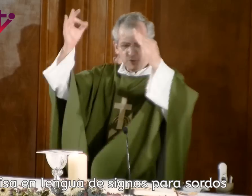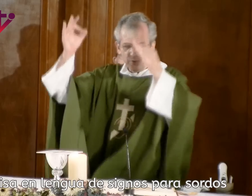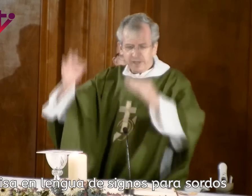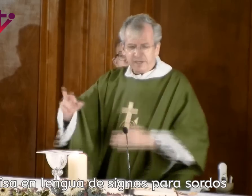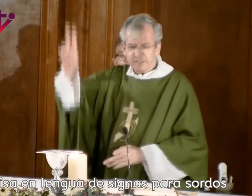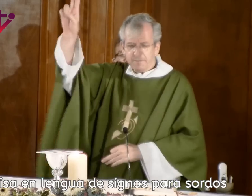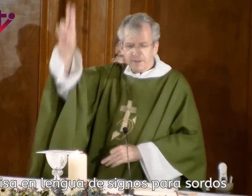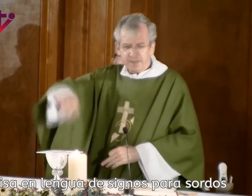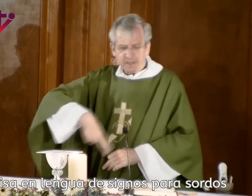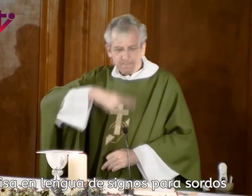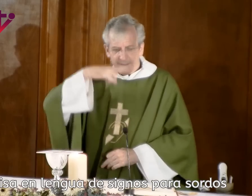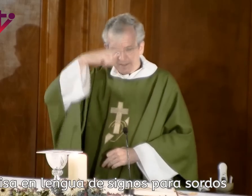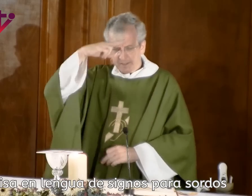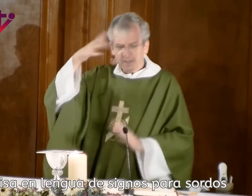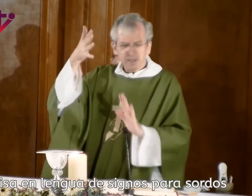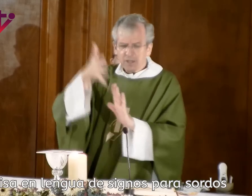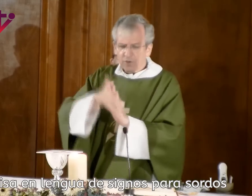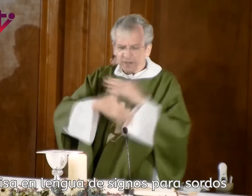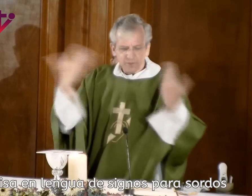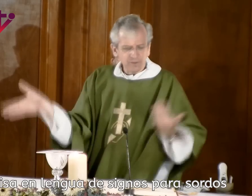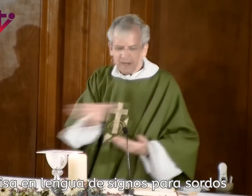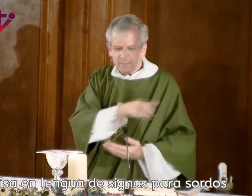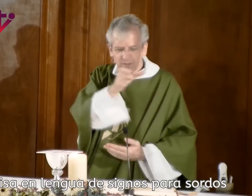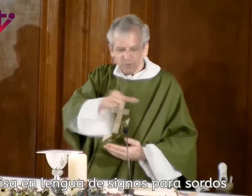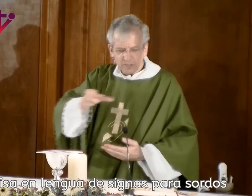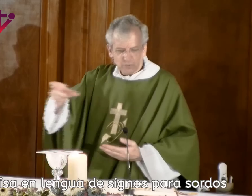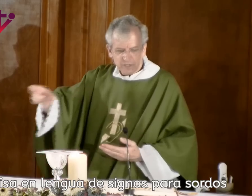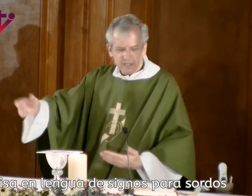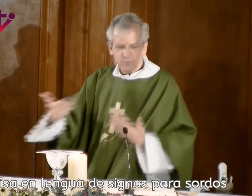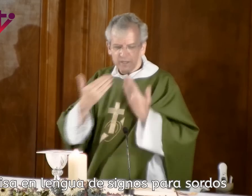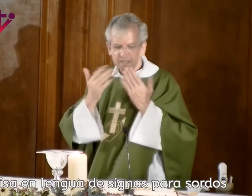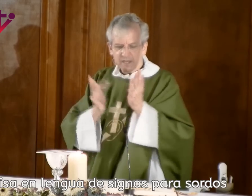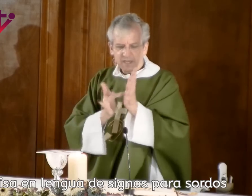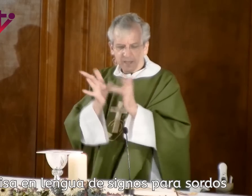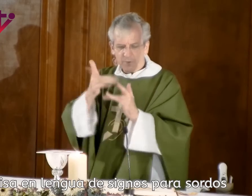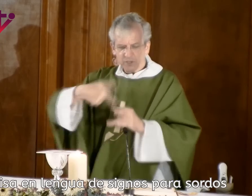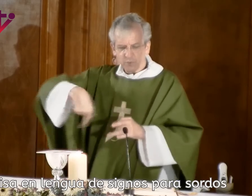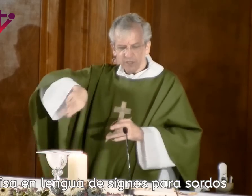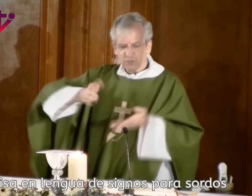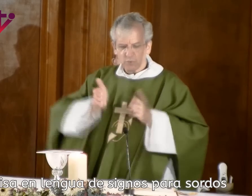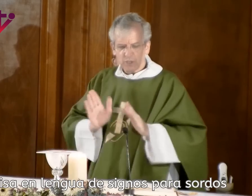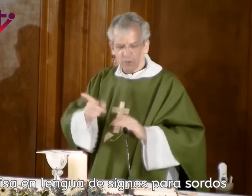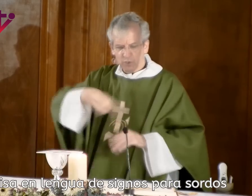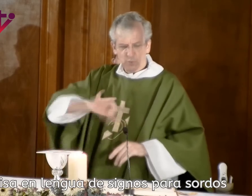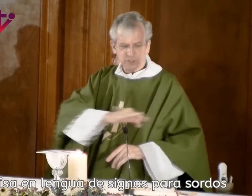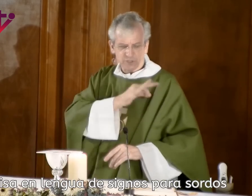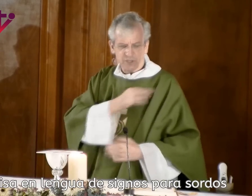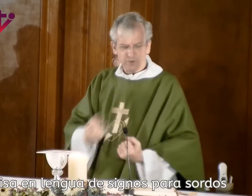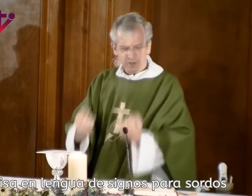Santo eres en verdad, Padre, y con razón te alaban todas tus criaturas, ya que por Jesucristo, tu Hijo, nuestro Señor, y